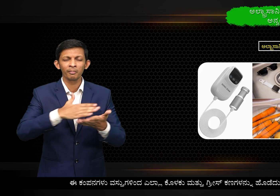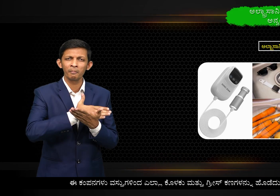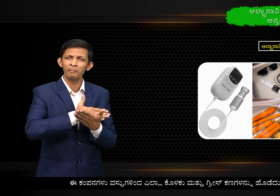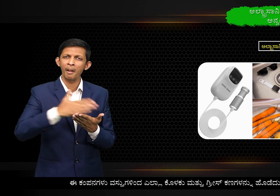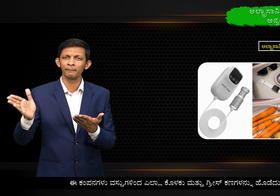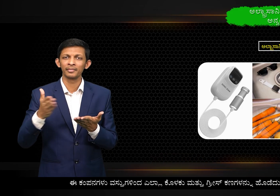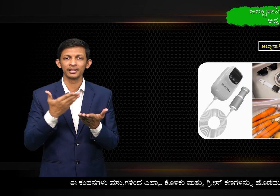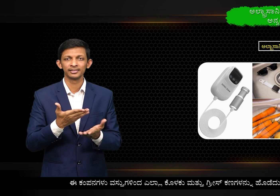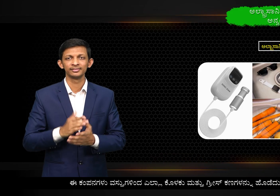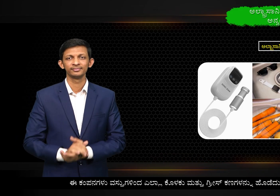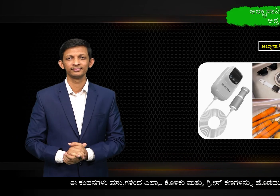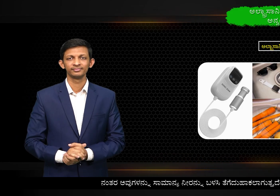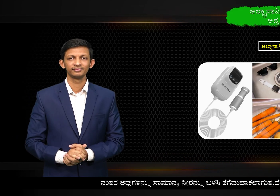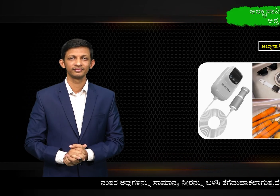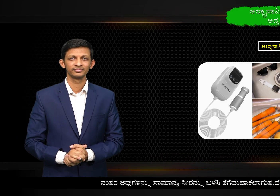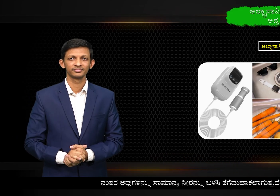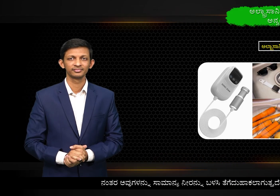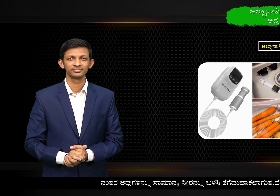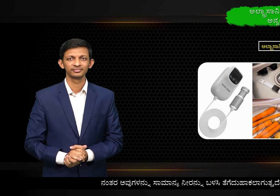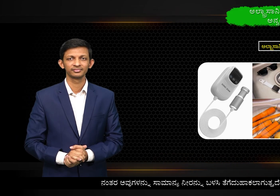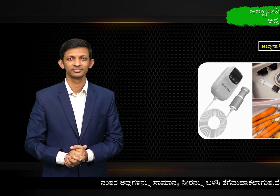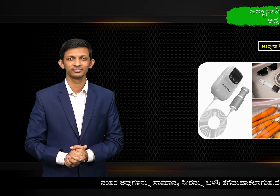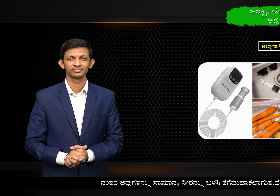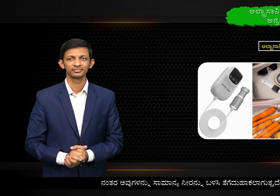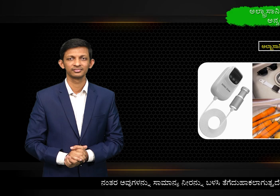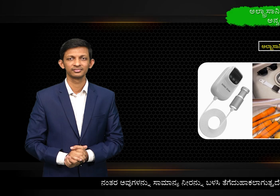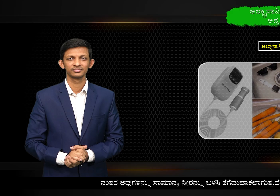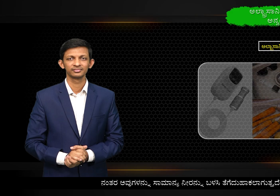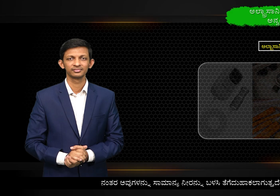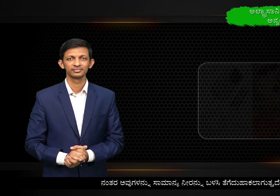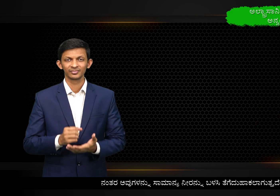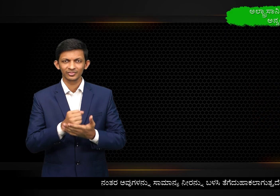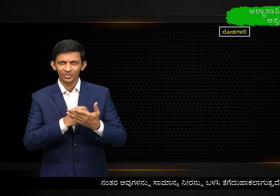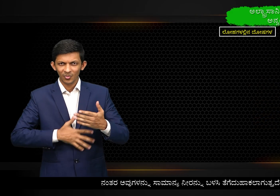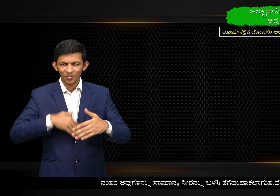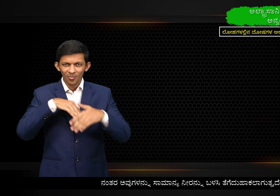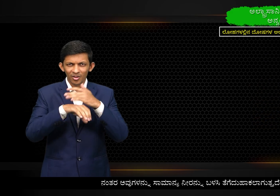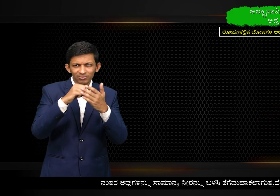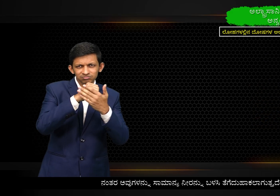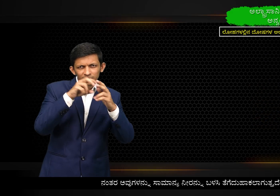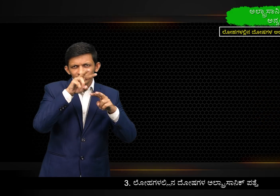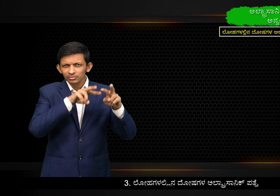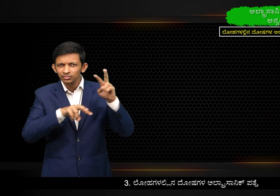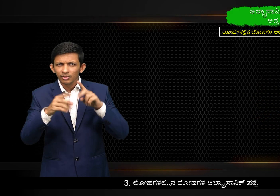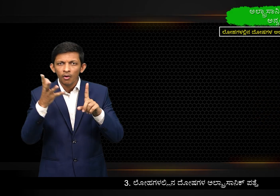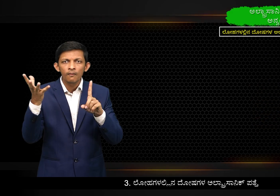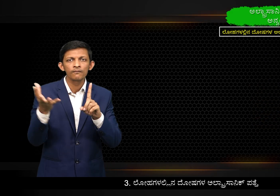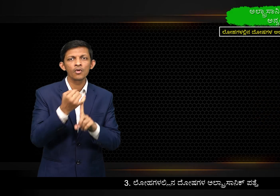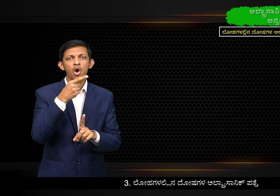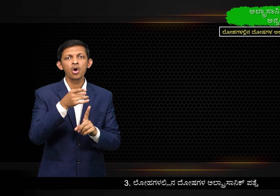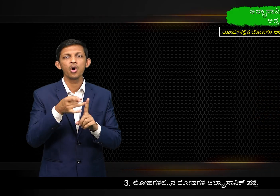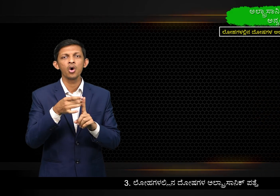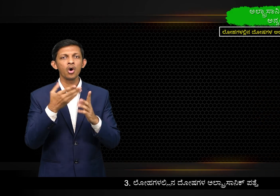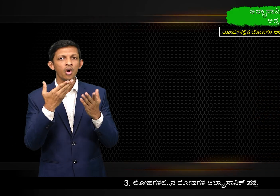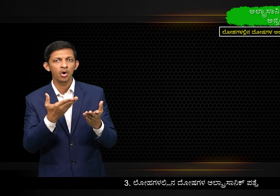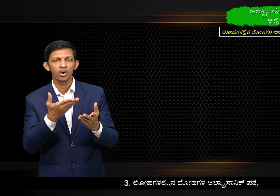ಕಣಗಳನ್ನು ಹೊಡೆದುಳಿಸಿರುತ್ತವೆ. ನಂತರ ಅವುಗಳನ್ನು ಸಾಮಾನ್ಯ ನೀರನ್ನು ಬಳಸಿ ತೆಗೆದುಹಾಕಲಾಗುತ್ತದೆ. 3.